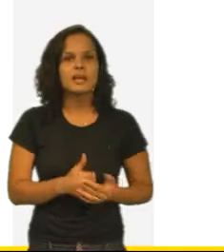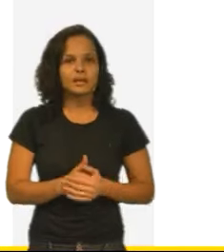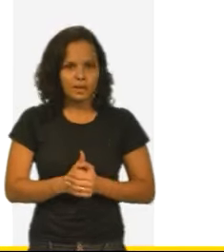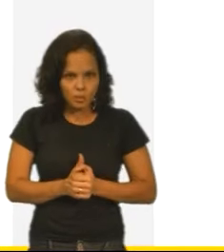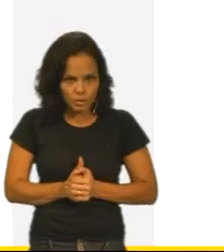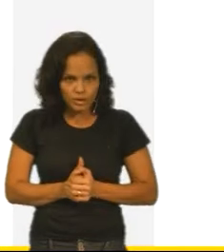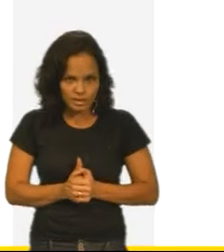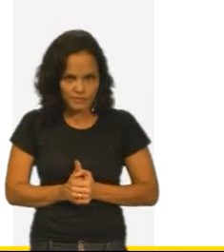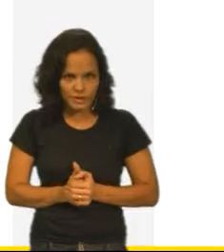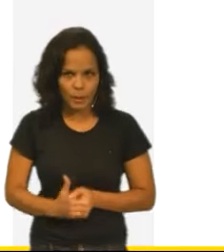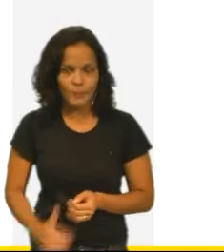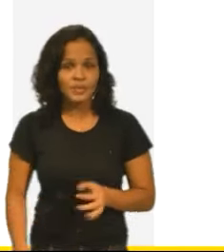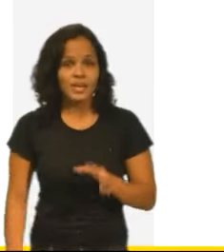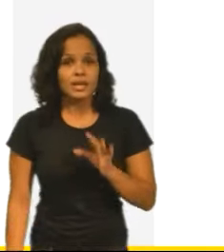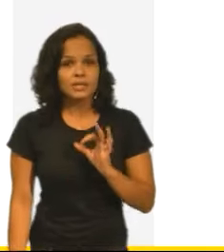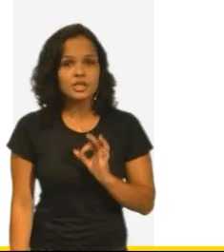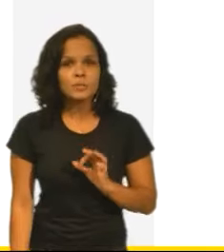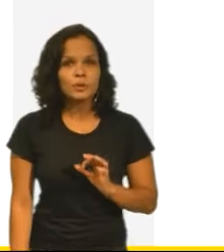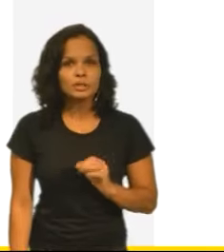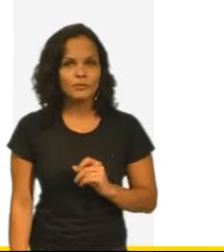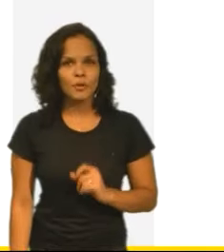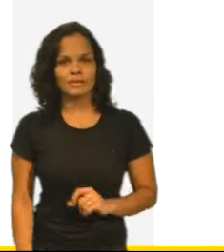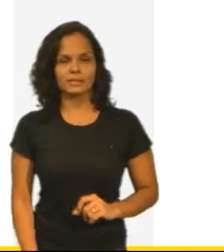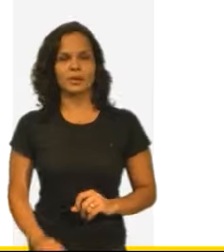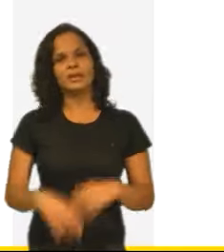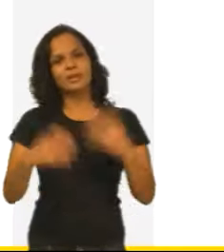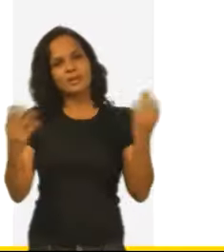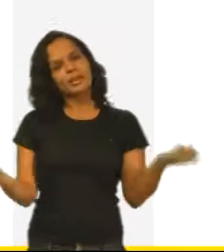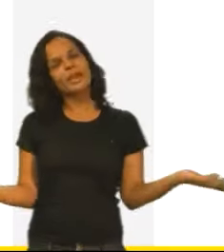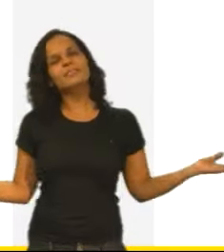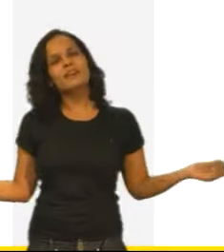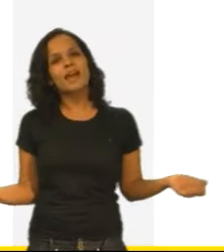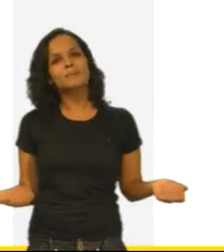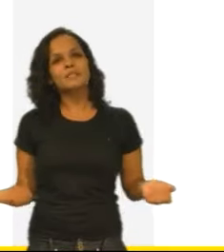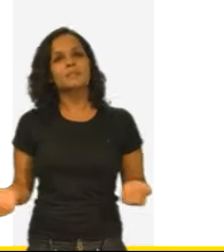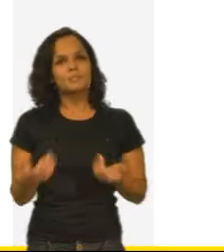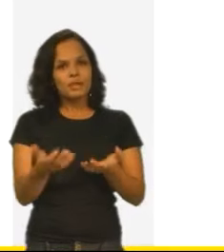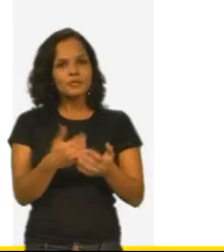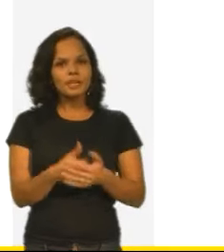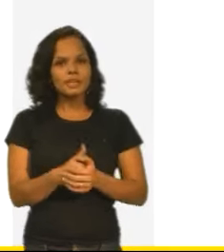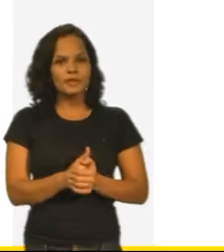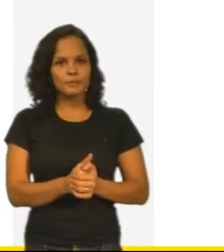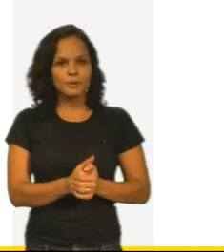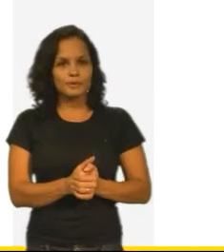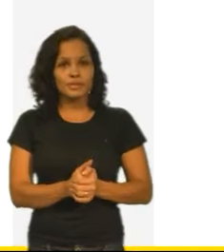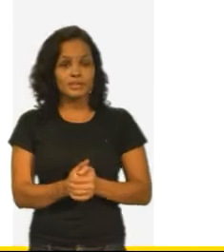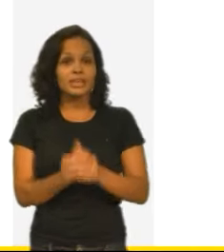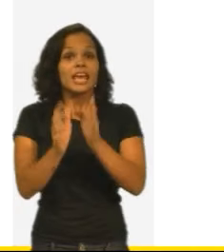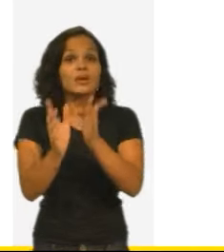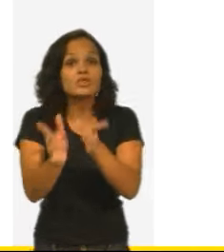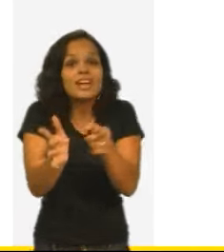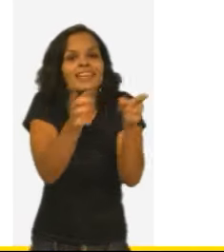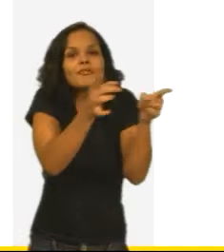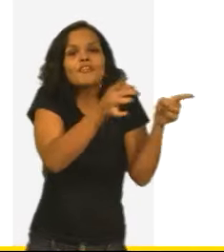da concordância verbal. Existe uma outra informação aí, que é a silepse, que eu fiquei devendo para vocês. Eu já até